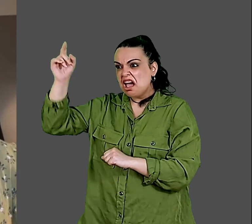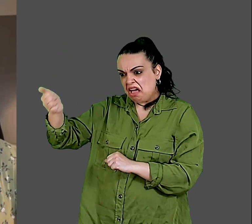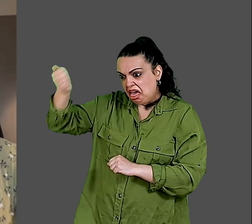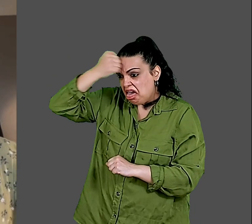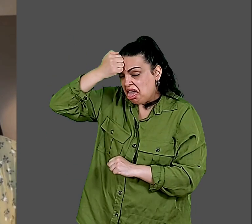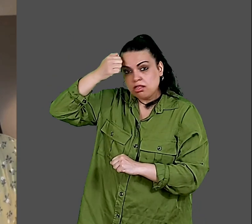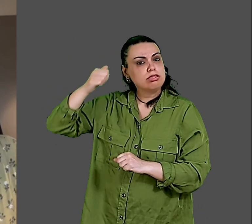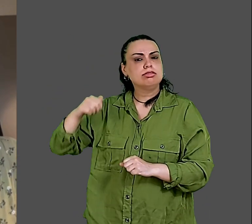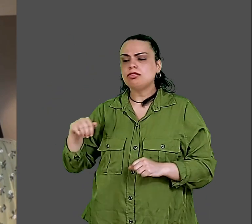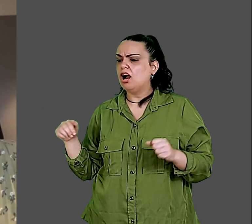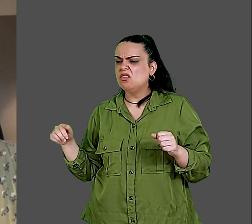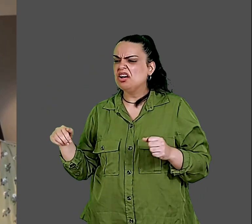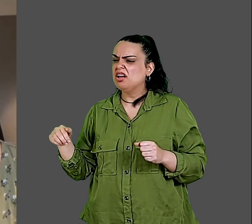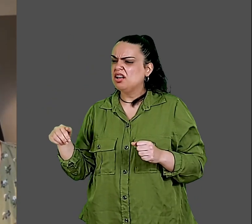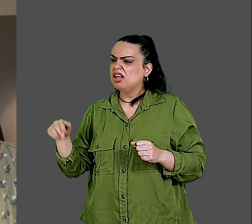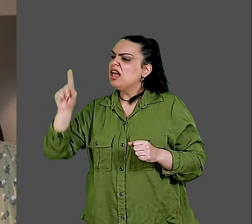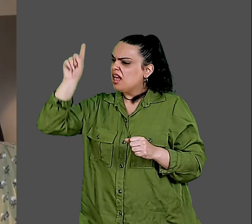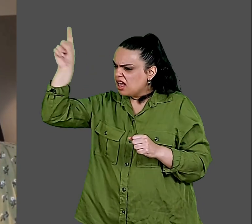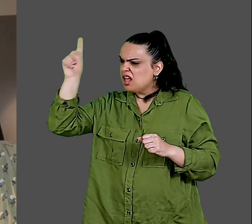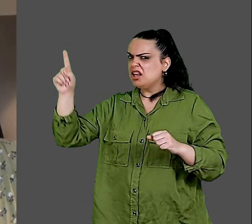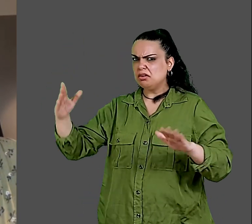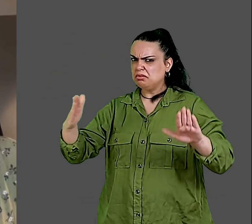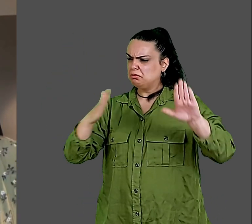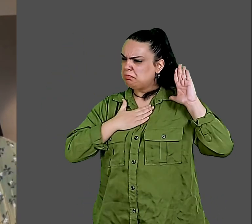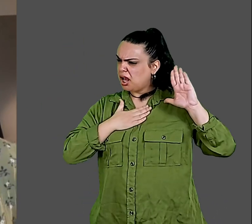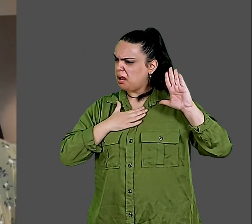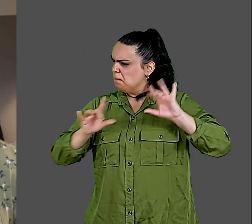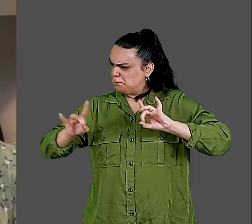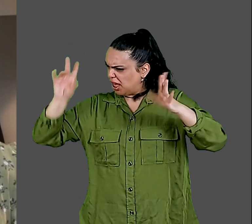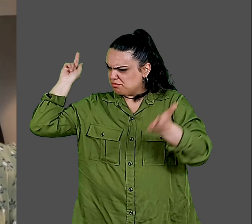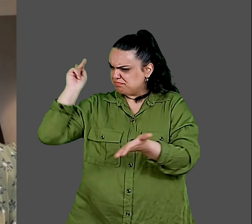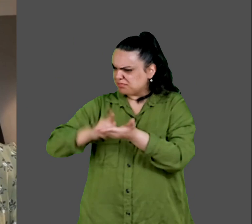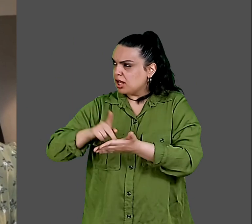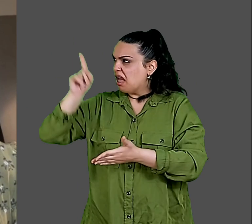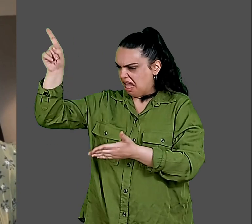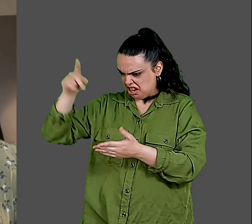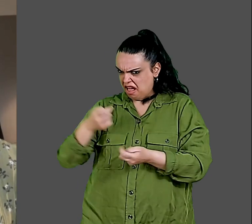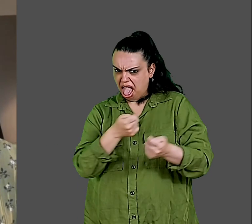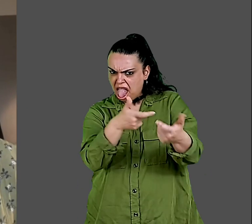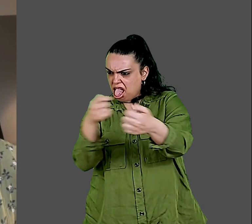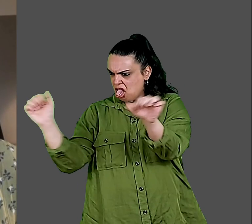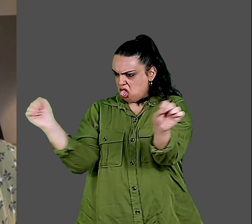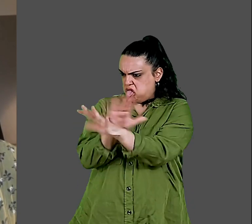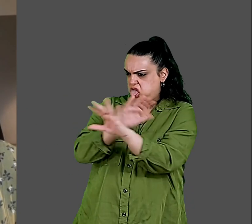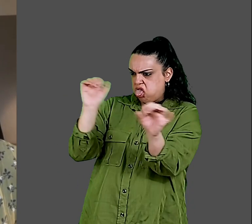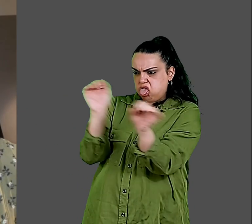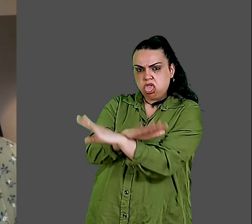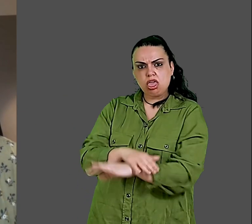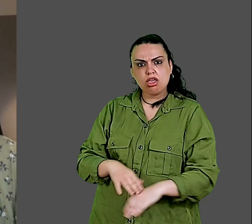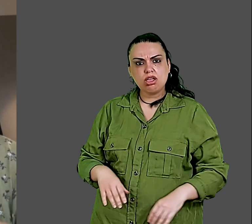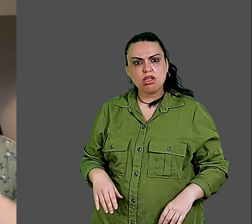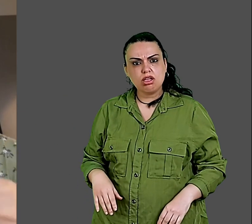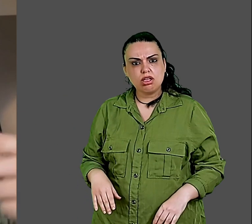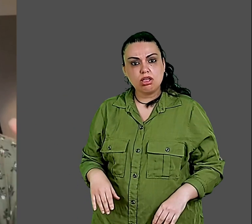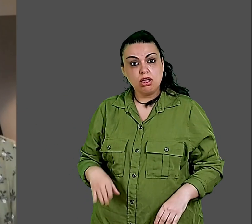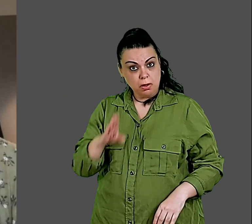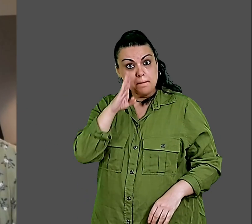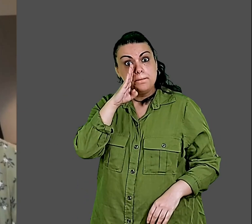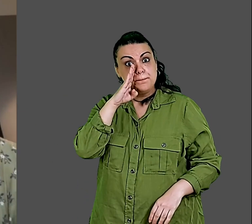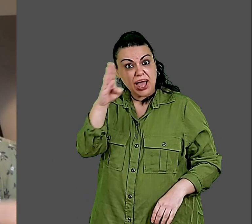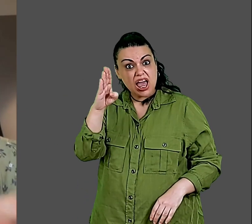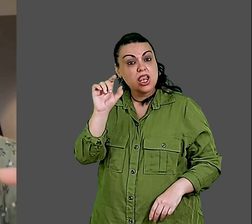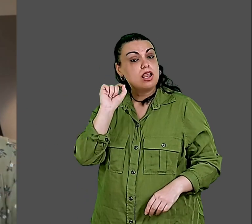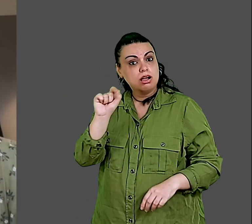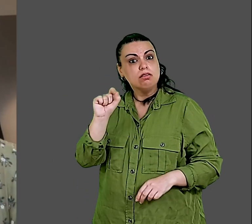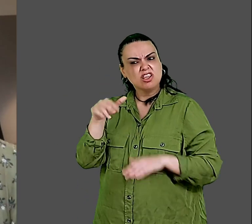arrependa. Falaria e não cumpriria? Diria e não faria? Balaão está colocando perguntas retóricas.